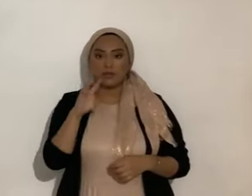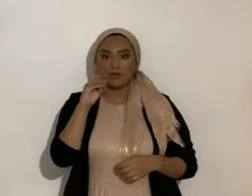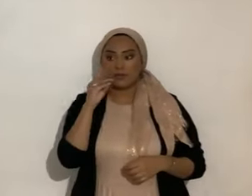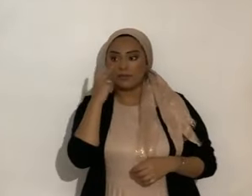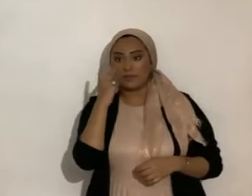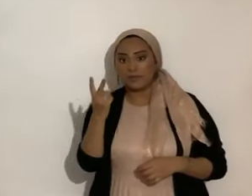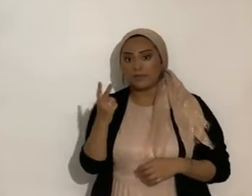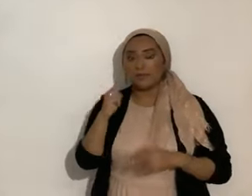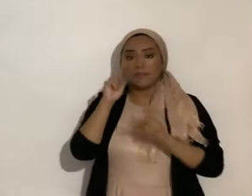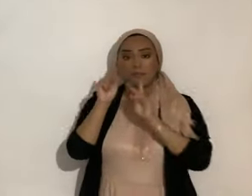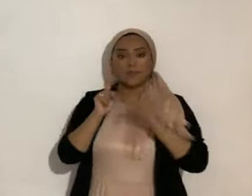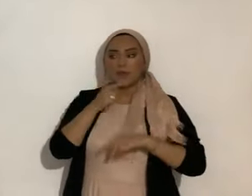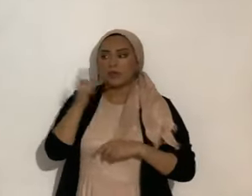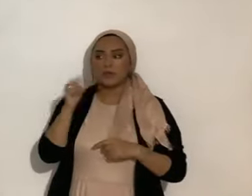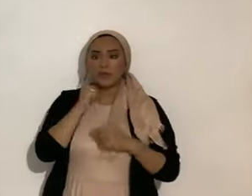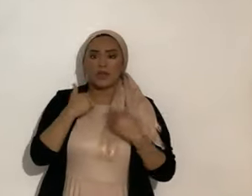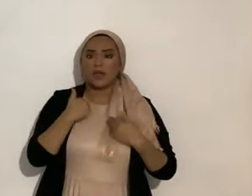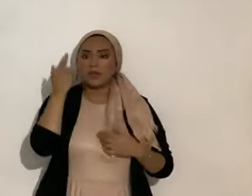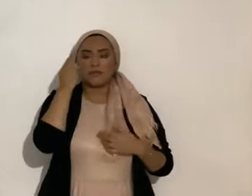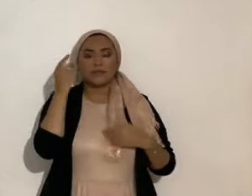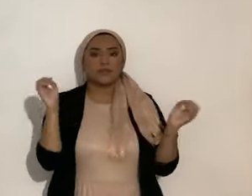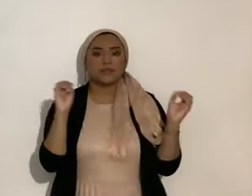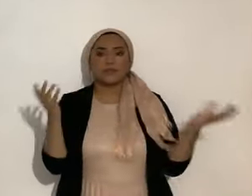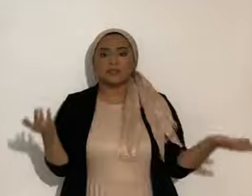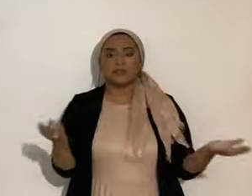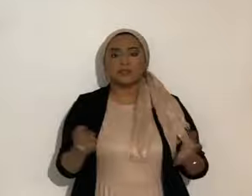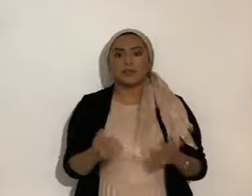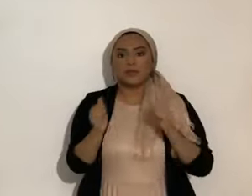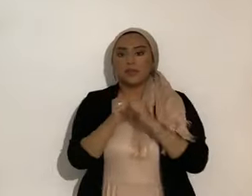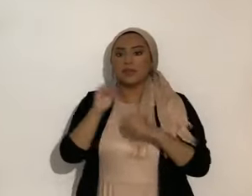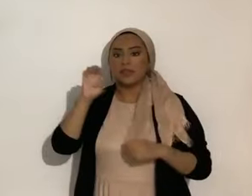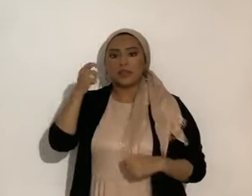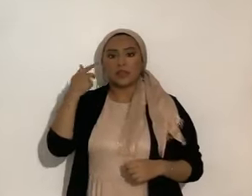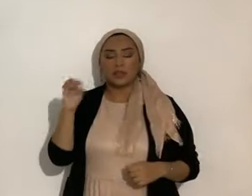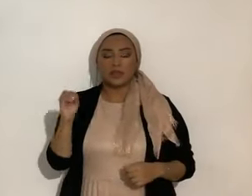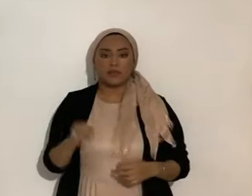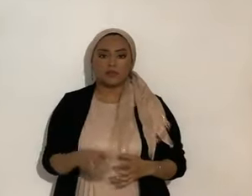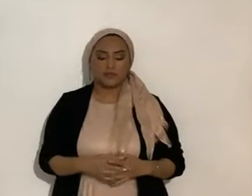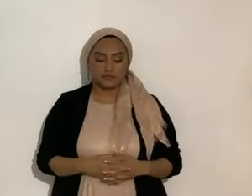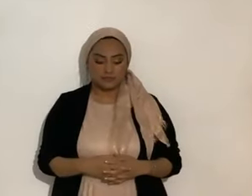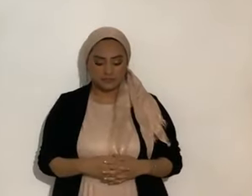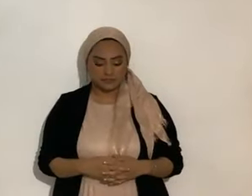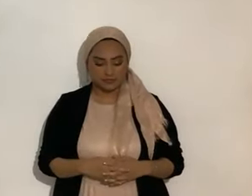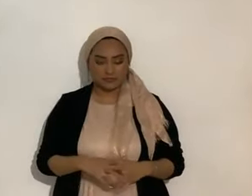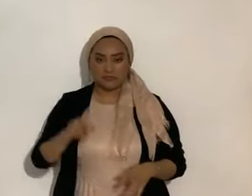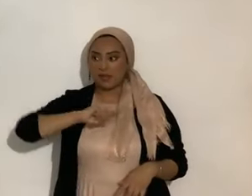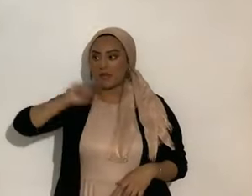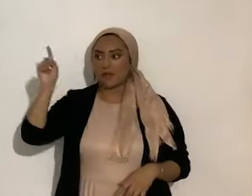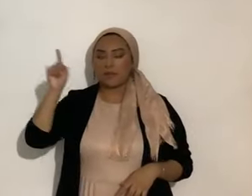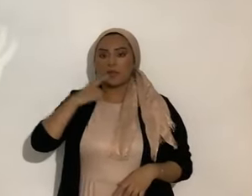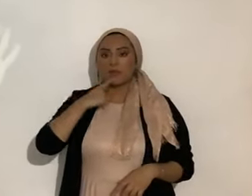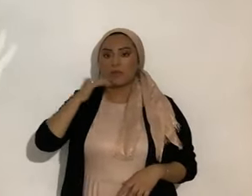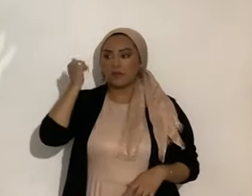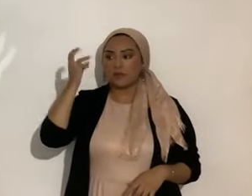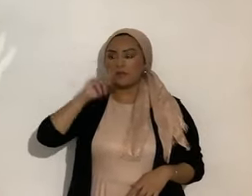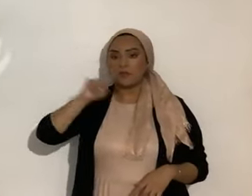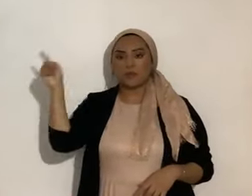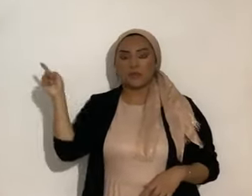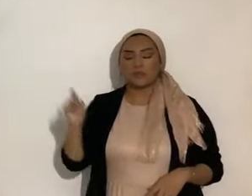O sea, gente sin razón, ¿sí? Con ego, ahorita lo voy a explicar en otros conceptos, echaron a Yahshua, por así